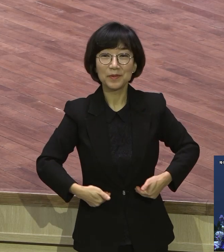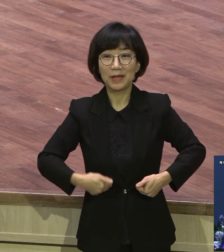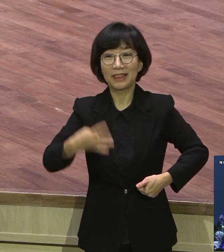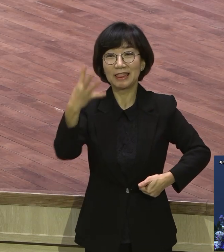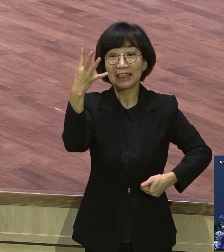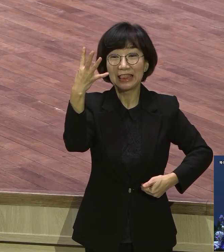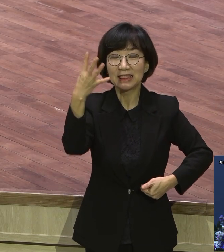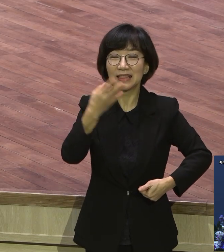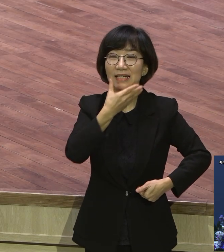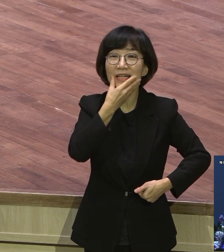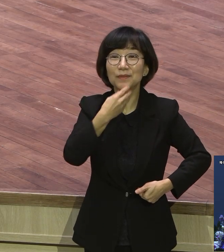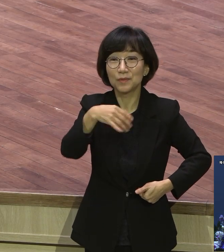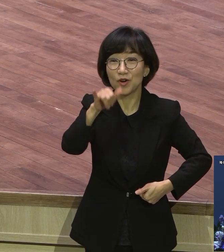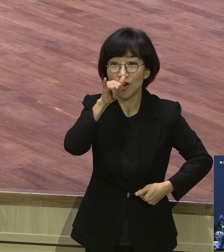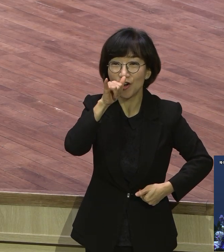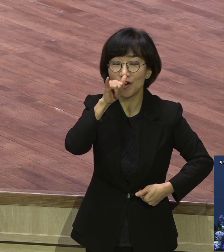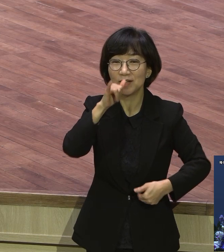있어요